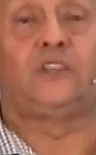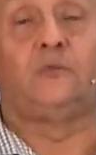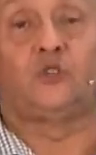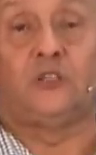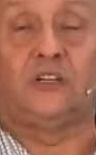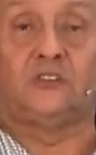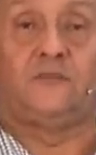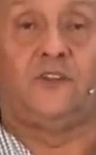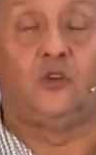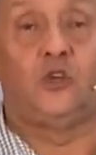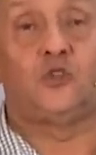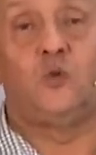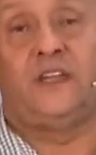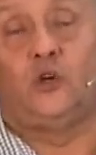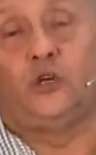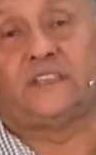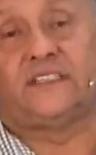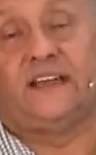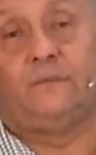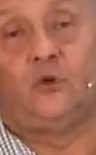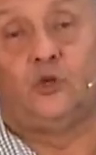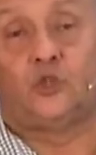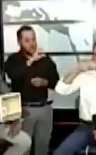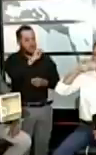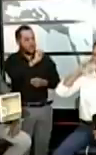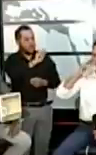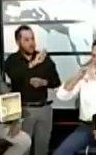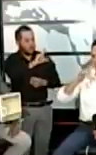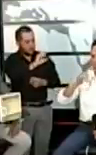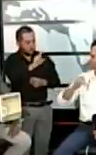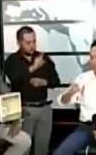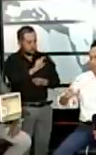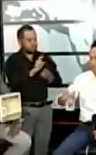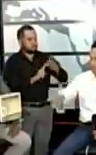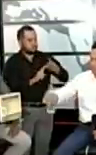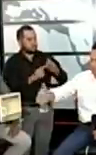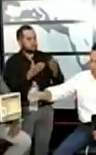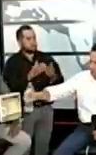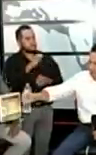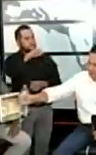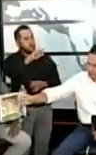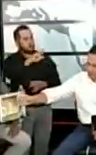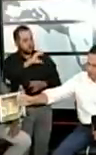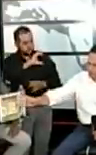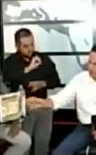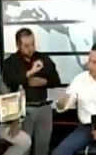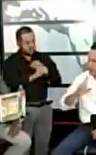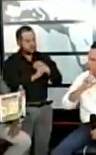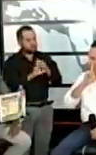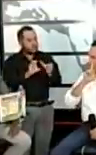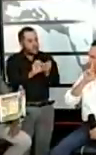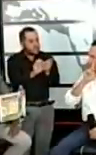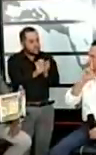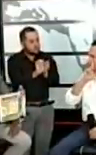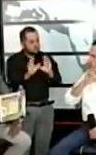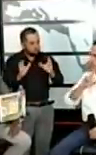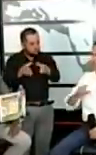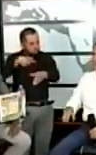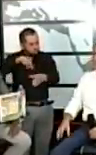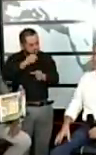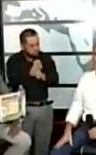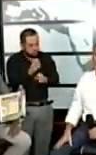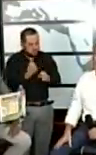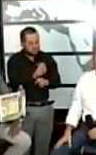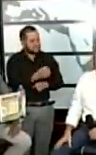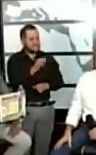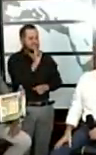Bustamante, hoy estamos con Carlos Alfredo Crosway, hoy estamos con Mauricio Salazar, nos acompañan sus respectivos equipos de trabajo. Como